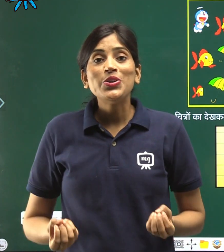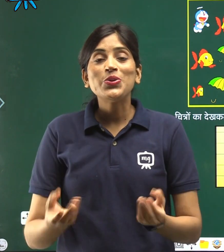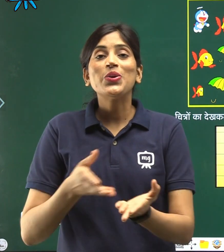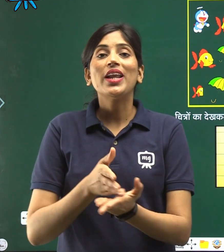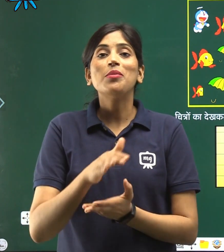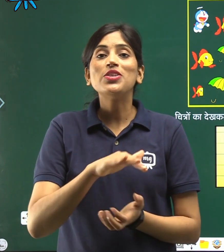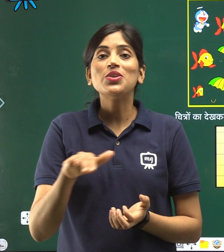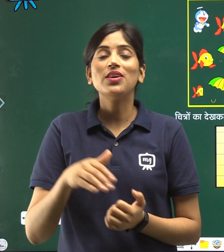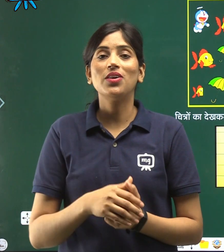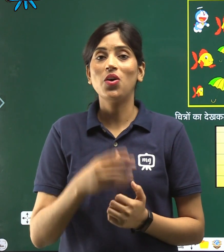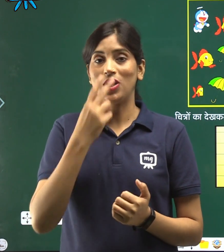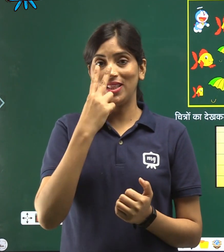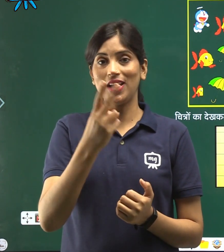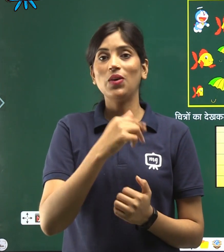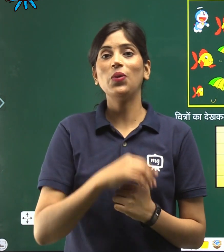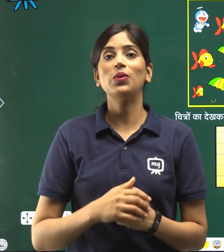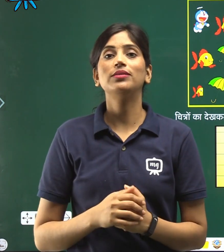बच्चों। देखो,